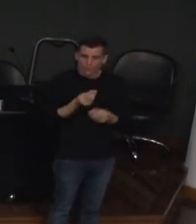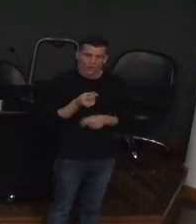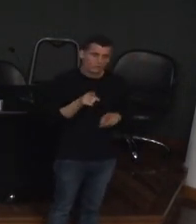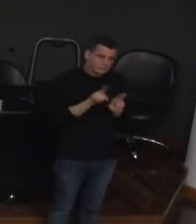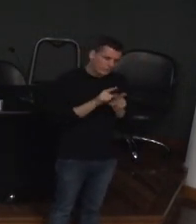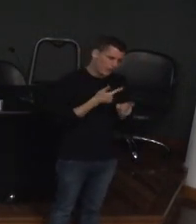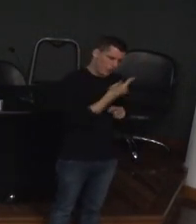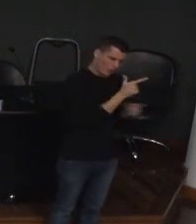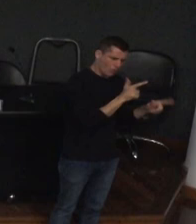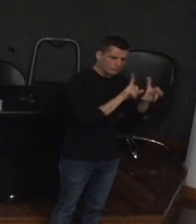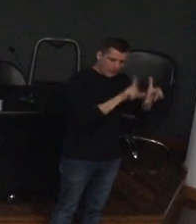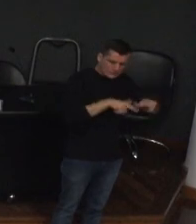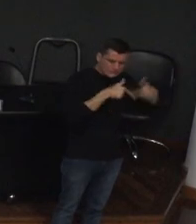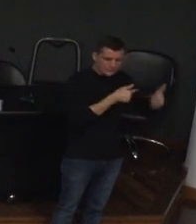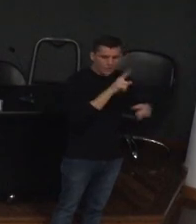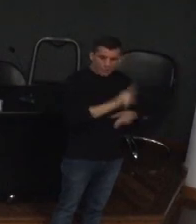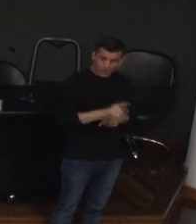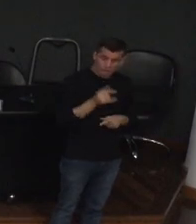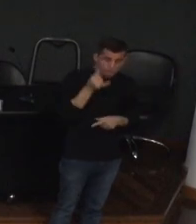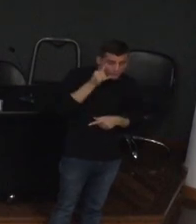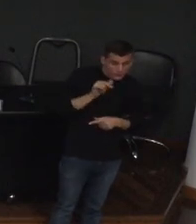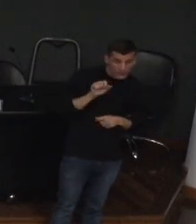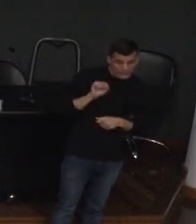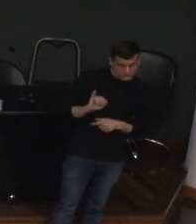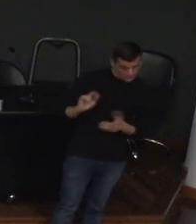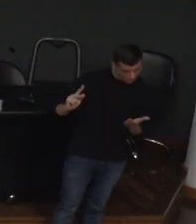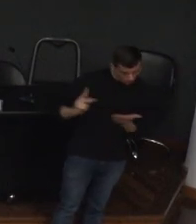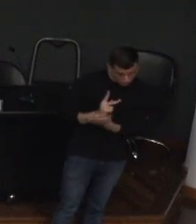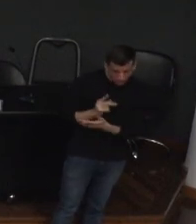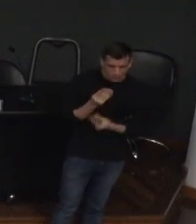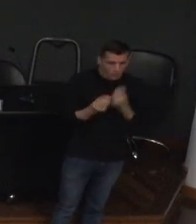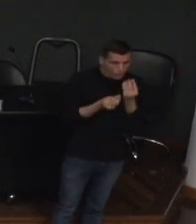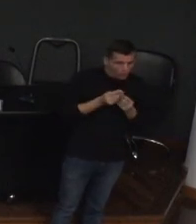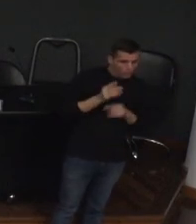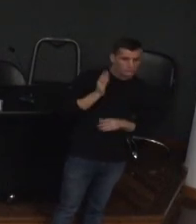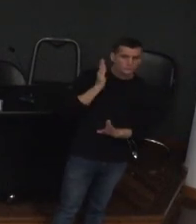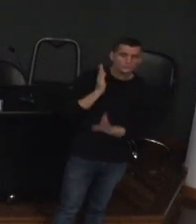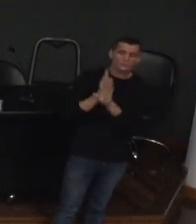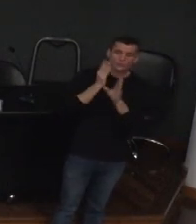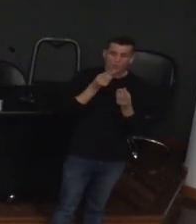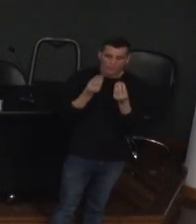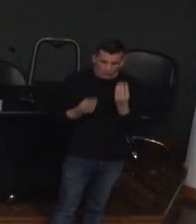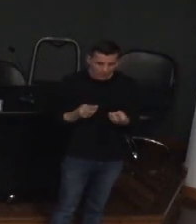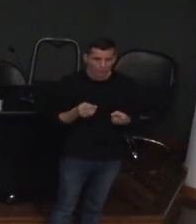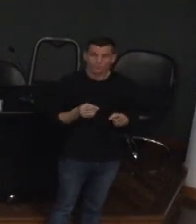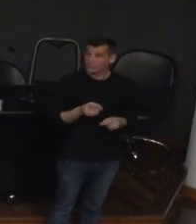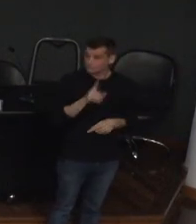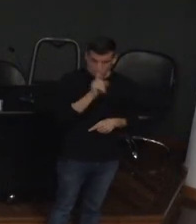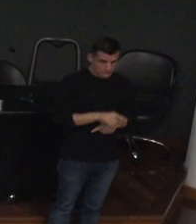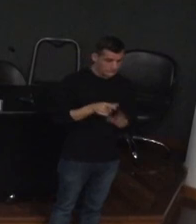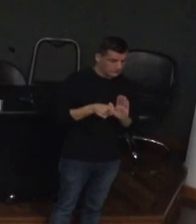aconteça, já a consequência do que... Sim, do vazamento. De contingência. Uhum. A gente tem dois tipos de plano de ação, preventivos e de contingência.